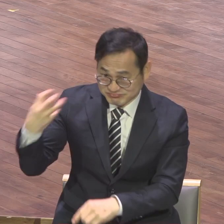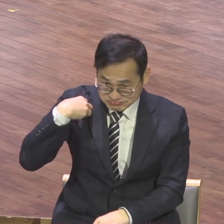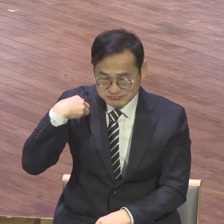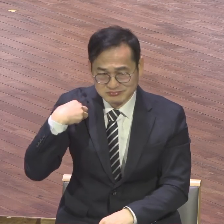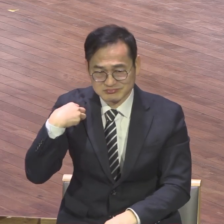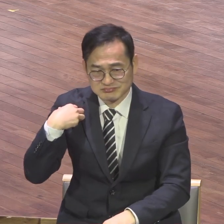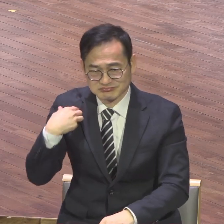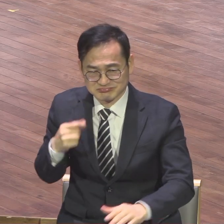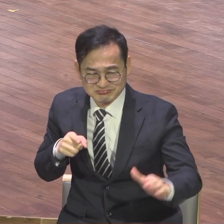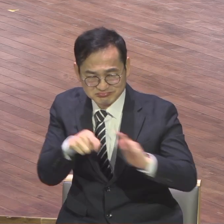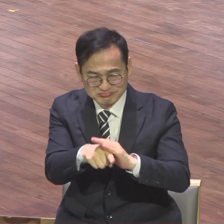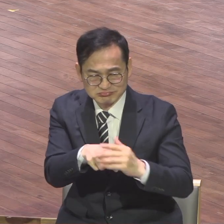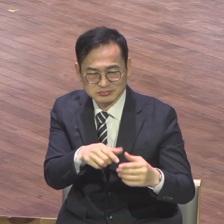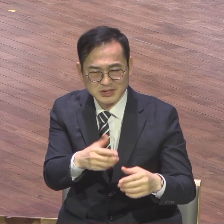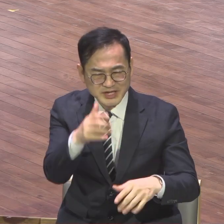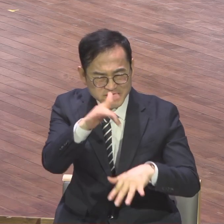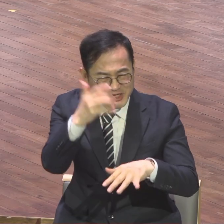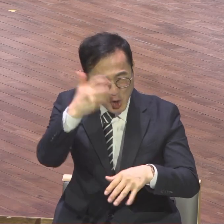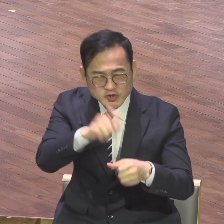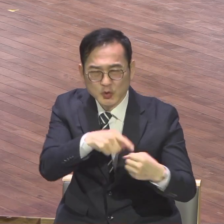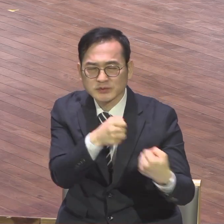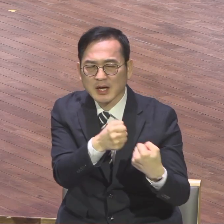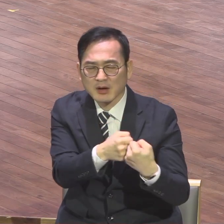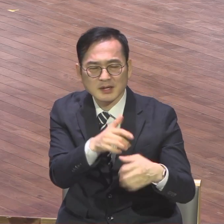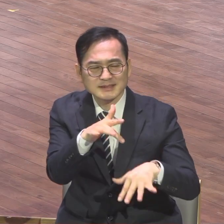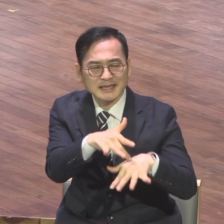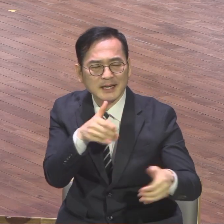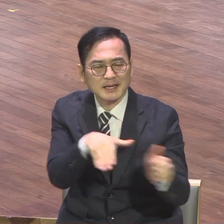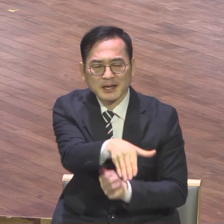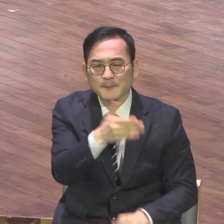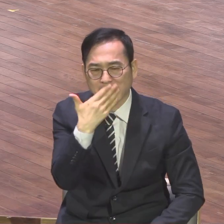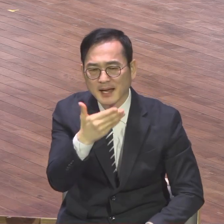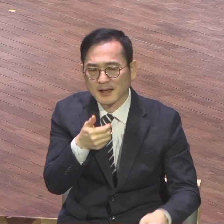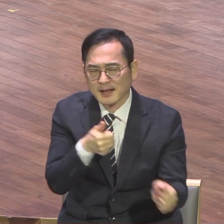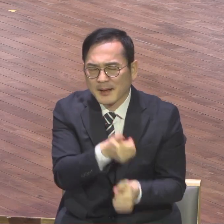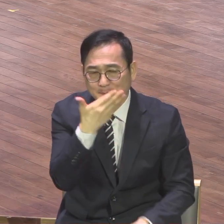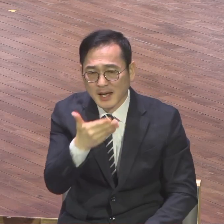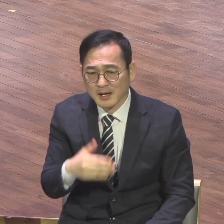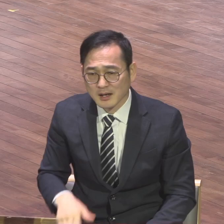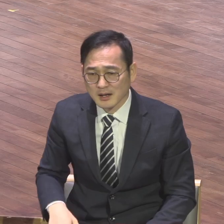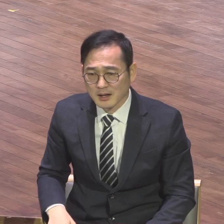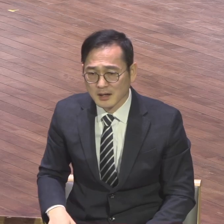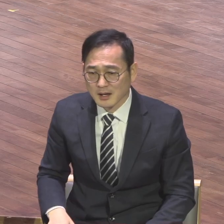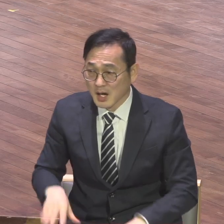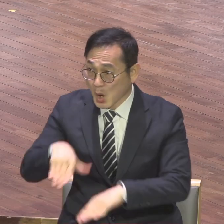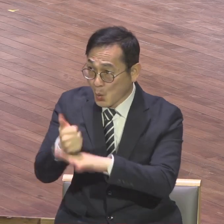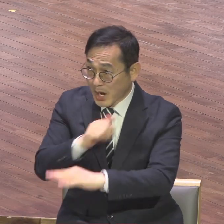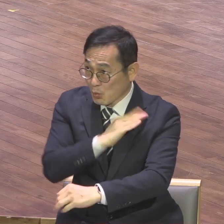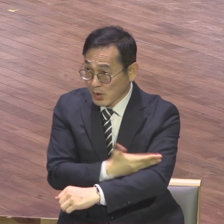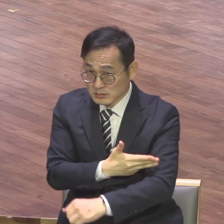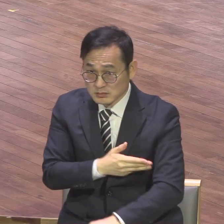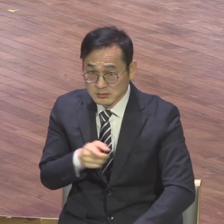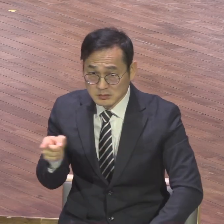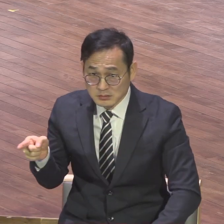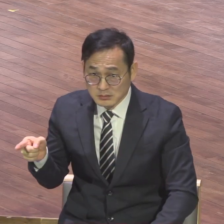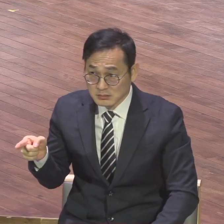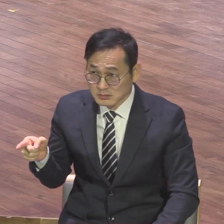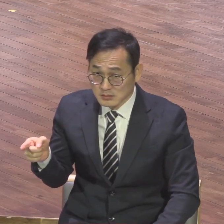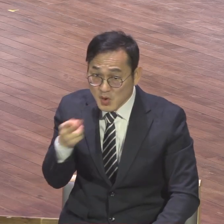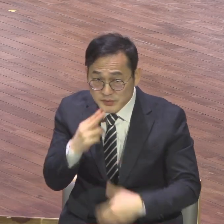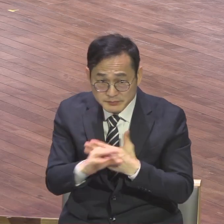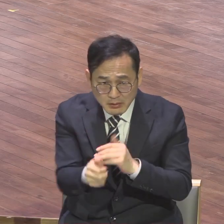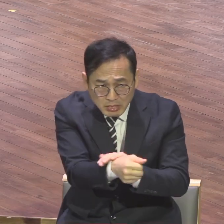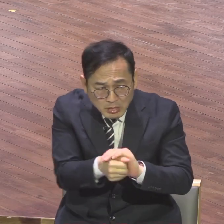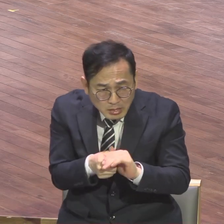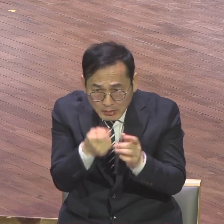그리스도의 왕권이 없이 무슨 전도로 갑니까? 무슨 선교를 갑니까? 무슨 복음을 전합니까? 왕권이 없으니까 기가 죽어가지고